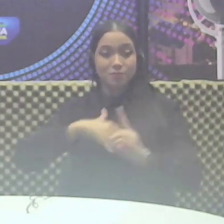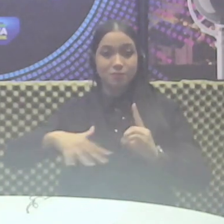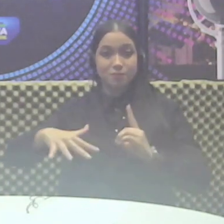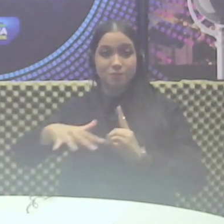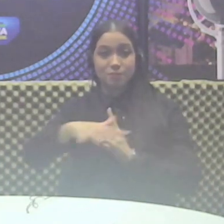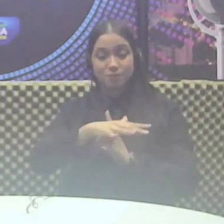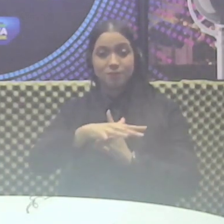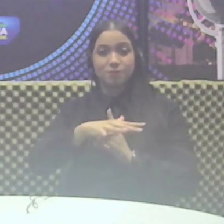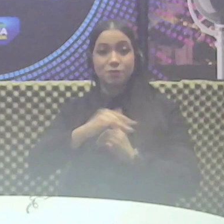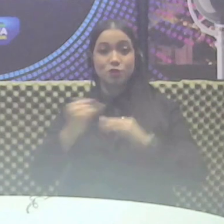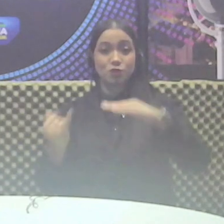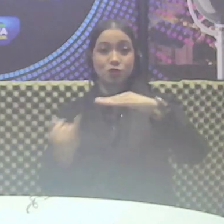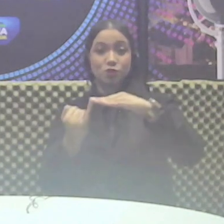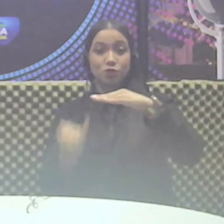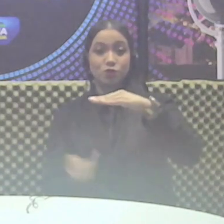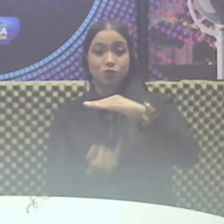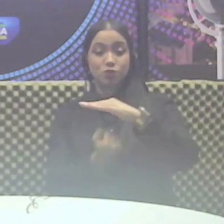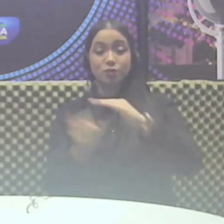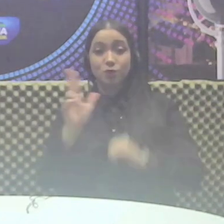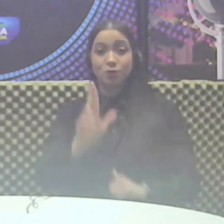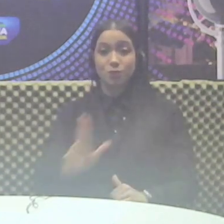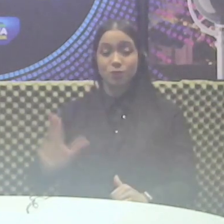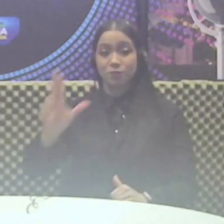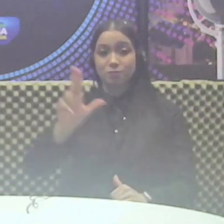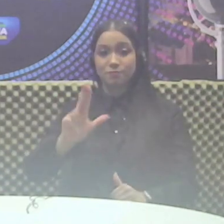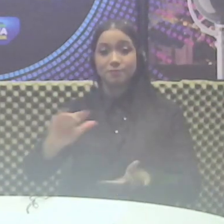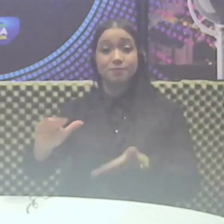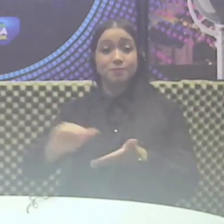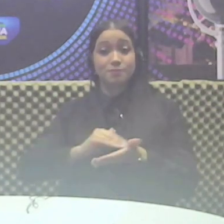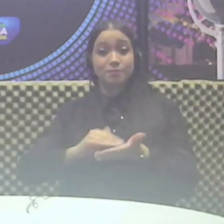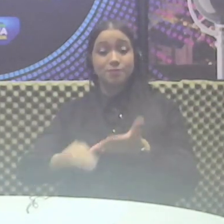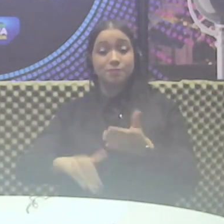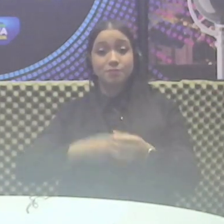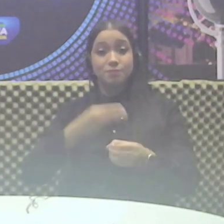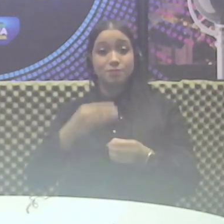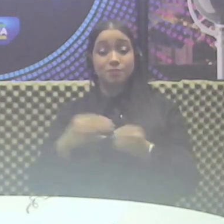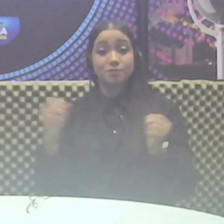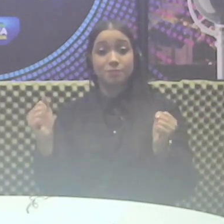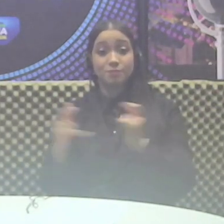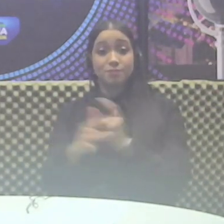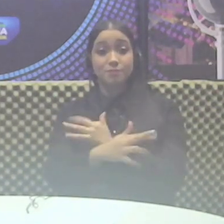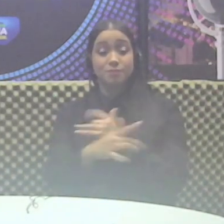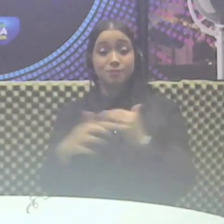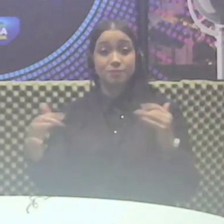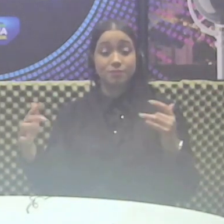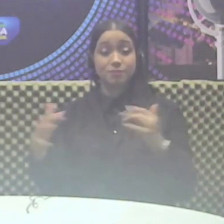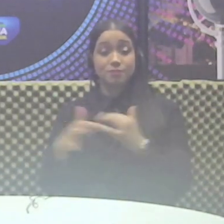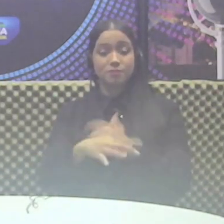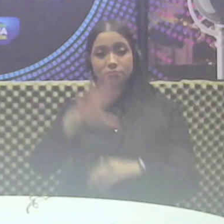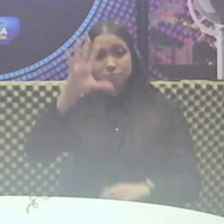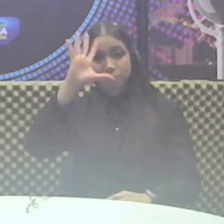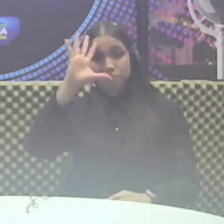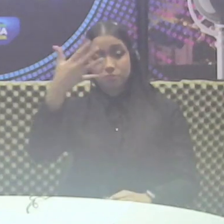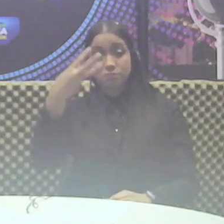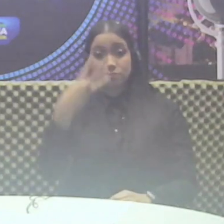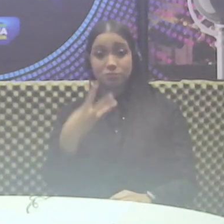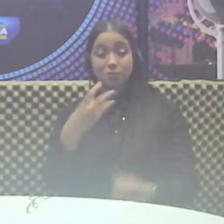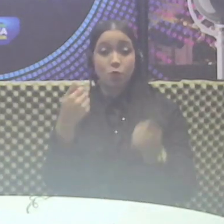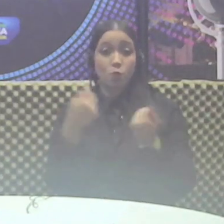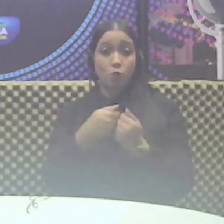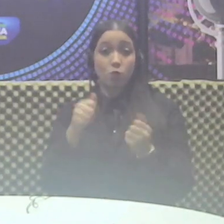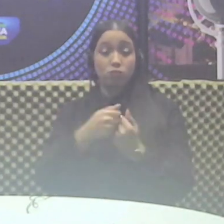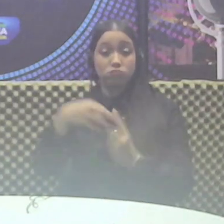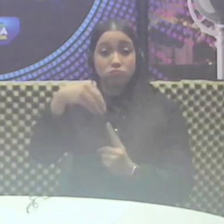Social a instituições de Uberlândia. A Secretaria Municipal de Trânsito e Transportes definiu 3 linhas de